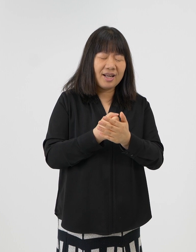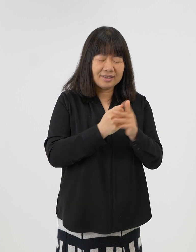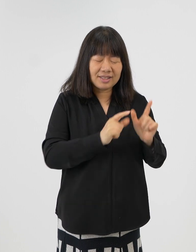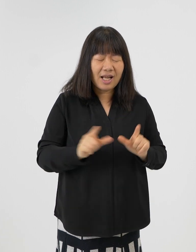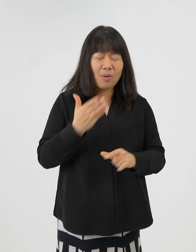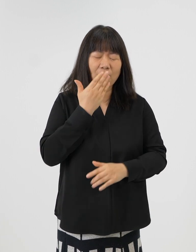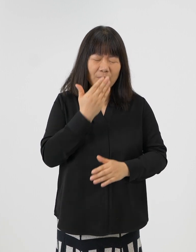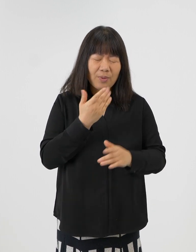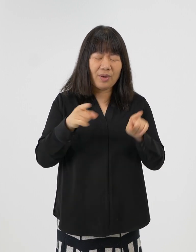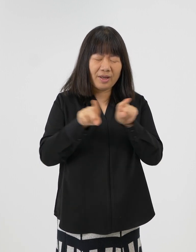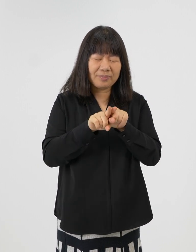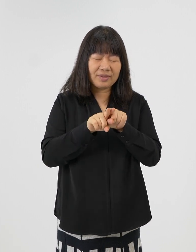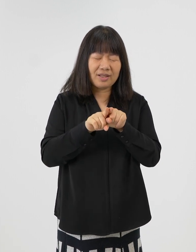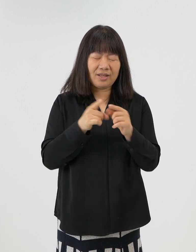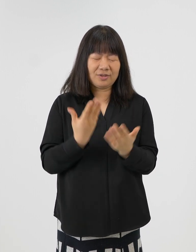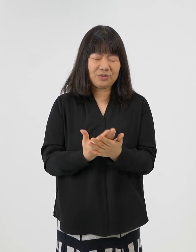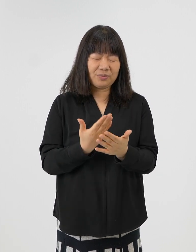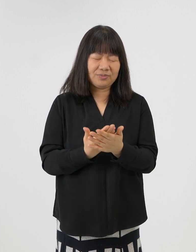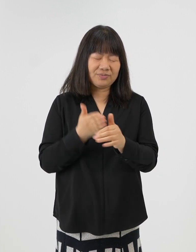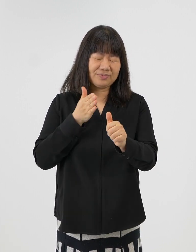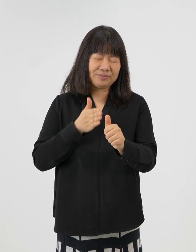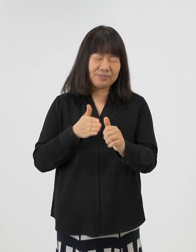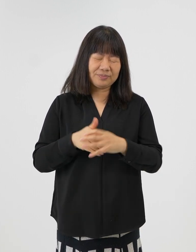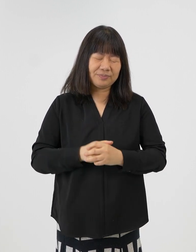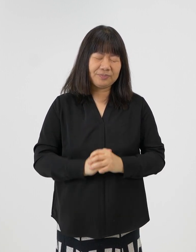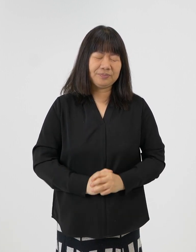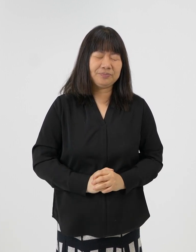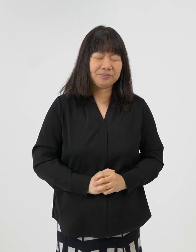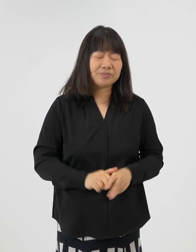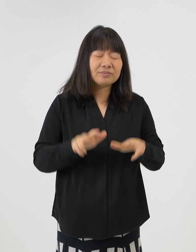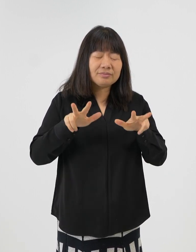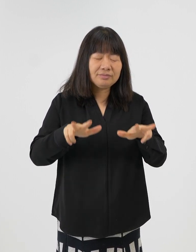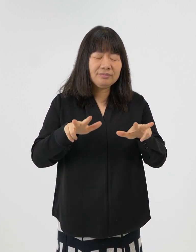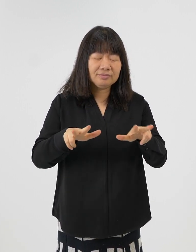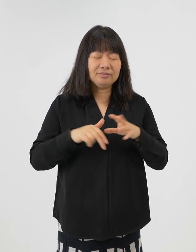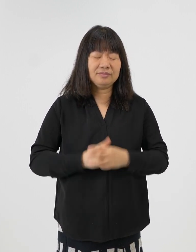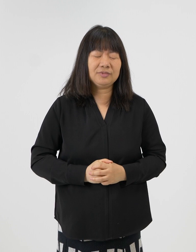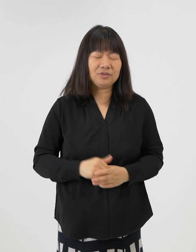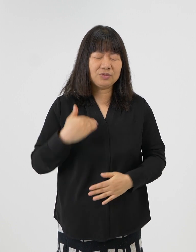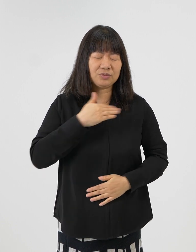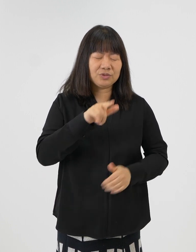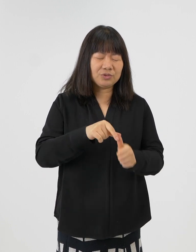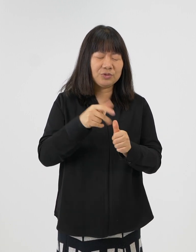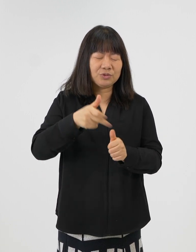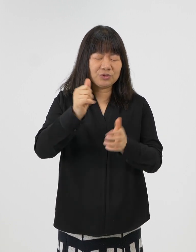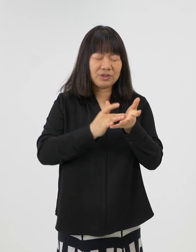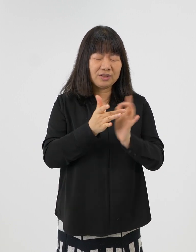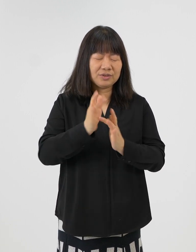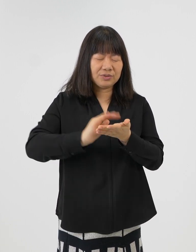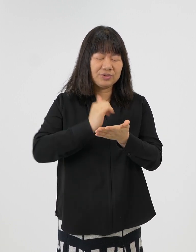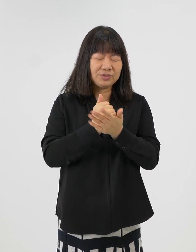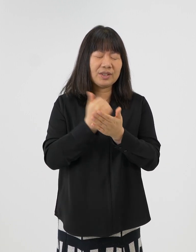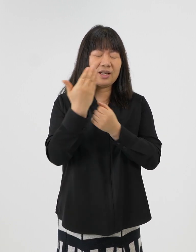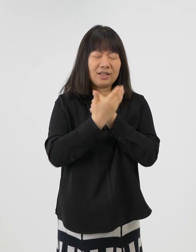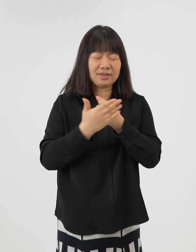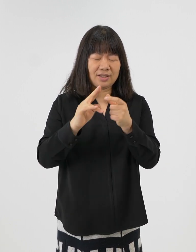있도록 함께하여 주시옵소서. 지금은 우리 구주 예수 그리스도의